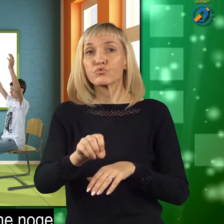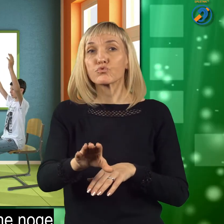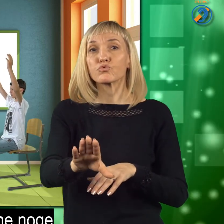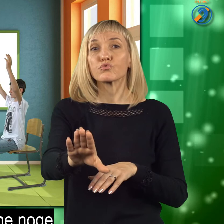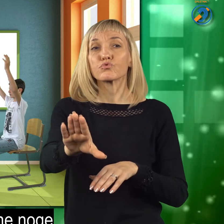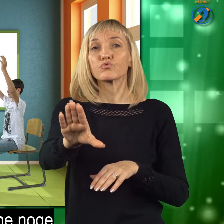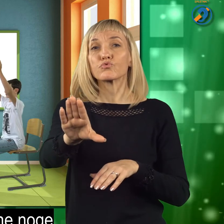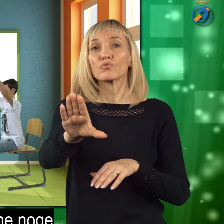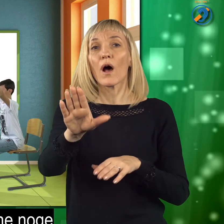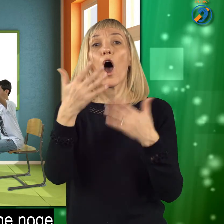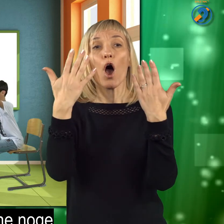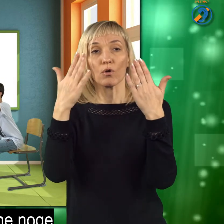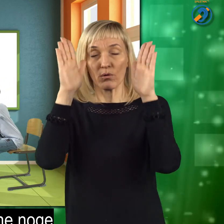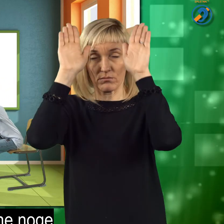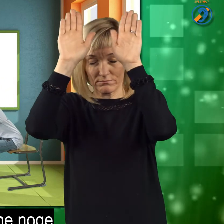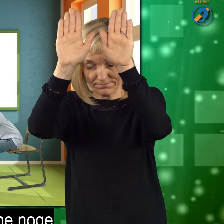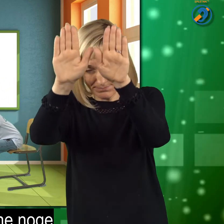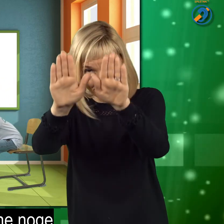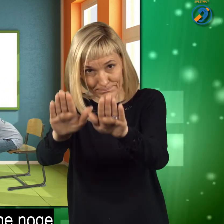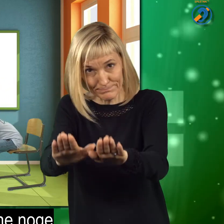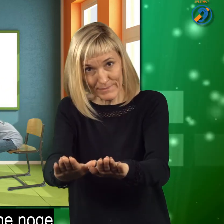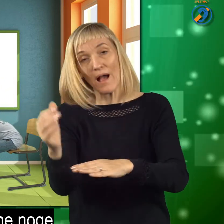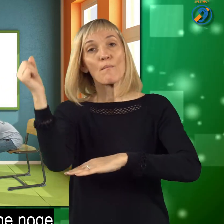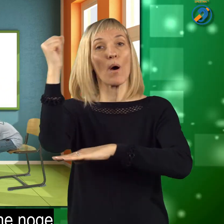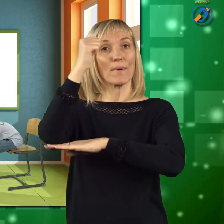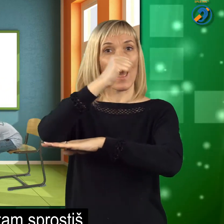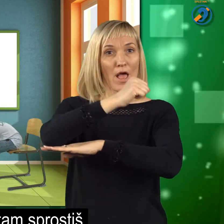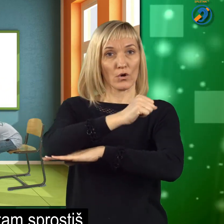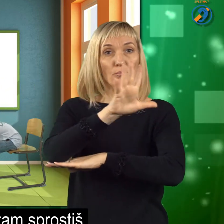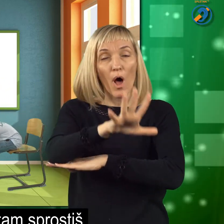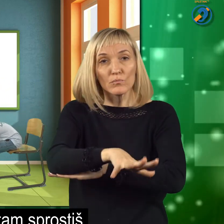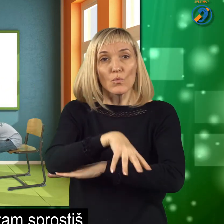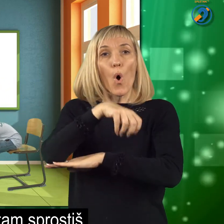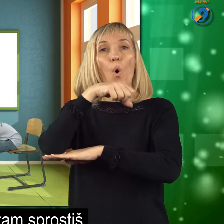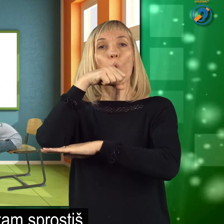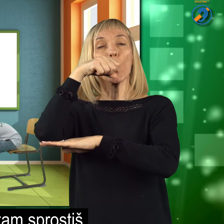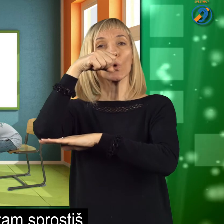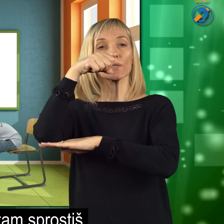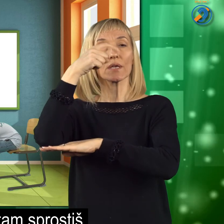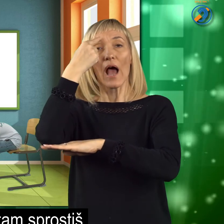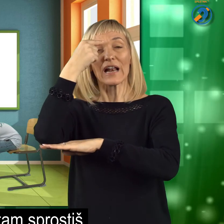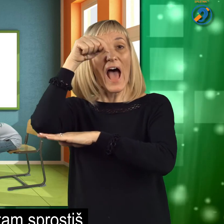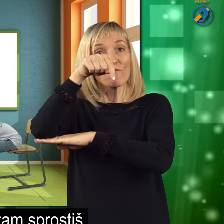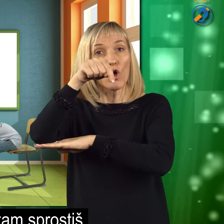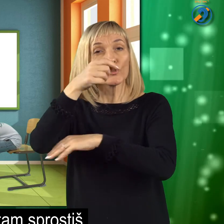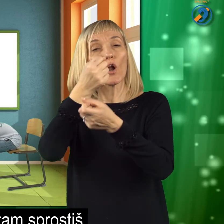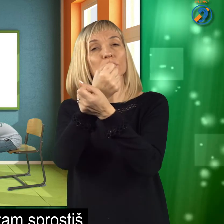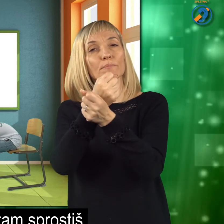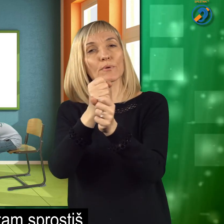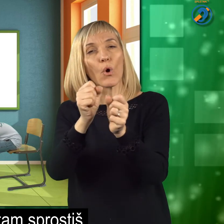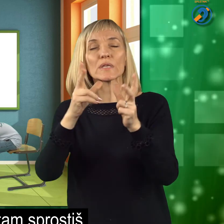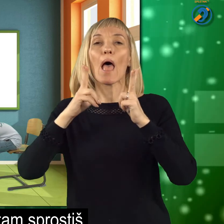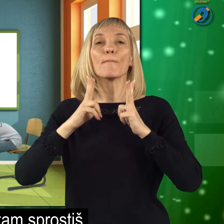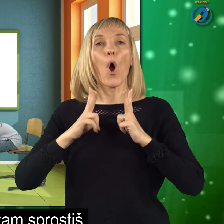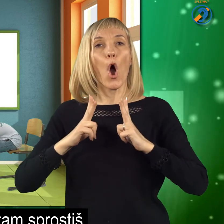Na upognjene noge odloži raven trup, se ve. Vdih. Glavo tudi tam sprostiš, naj